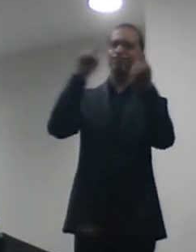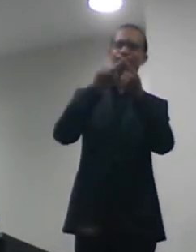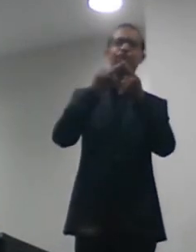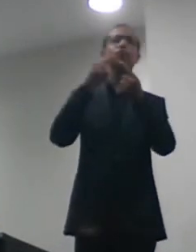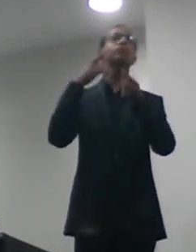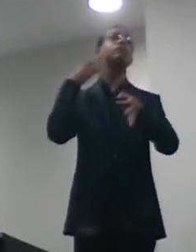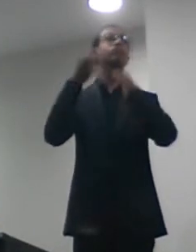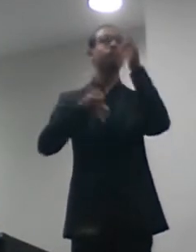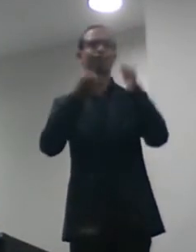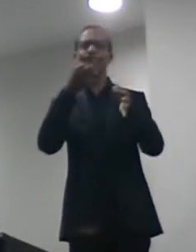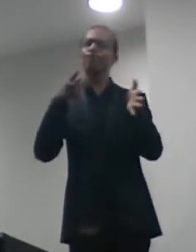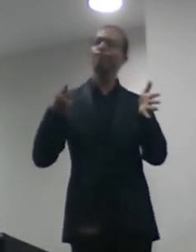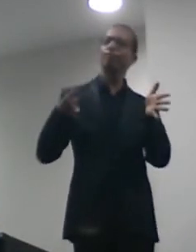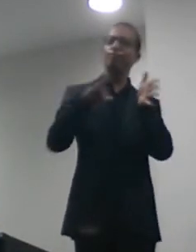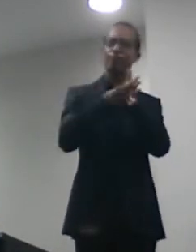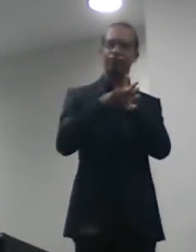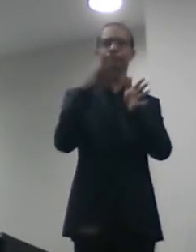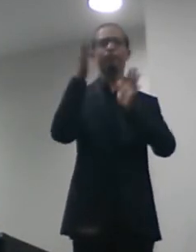Magistratura, a Libras.